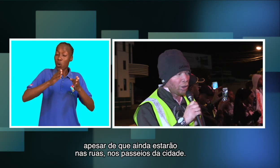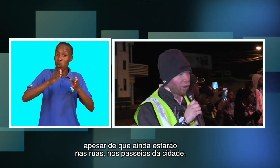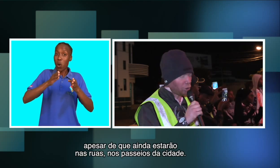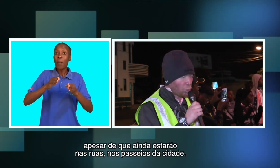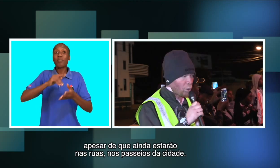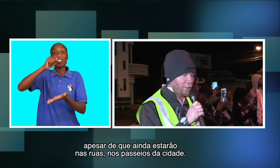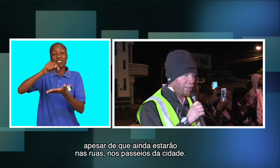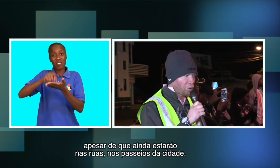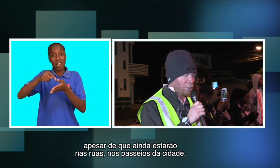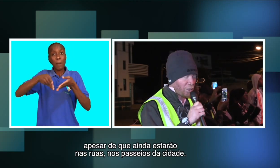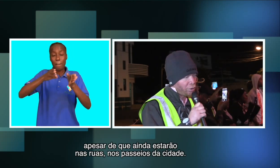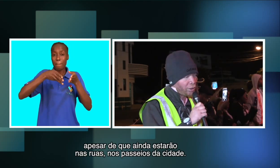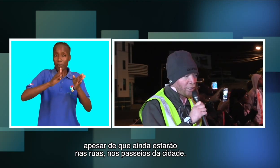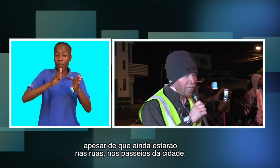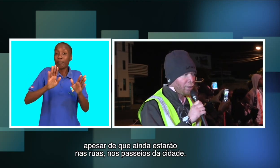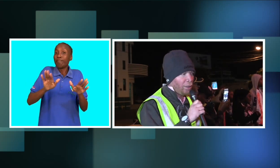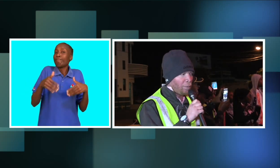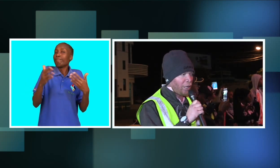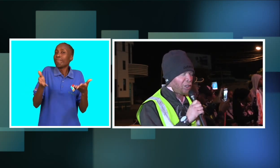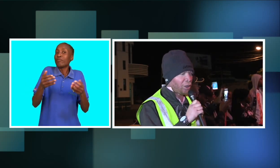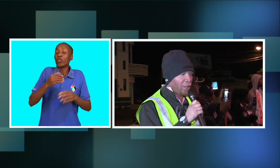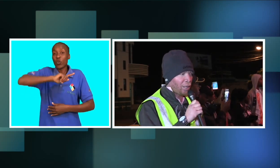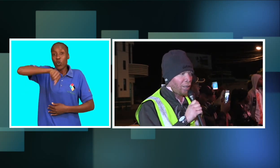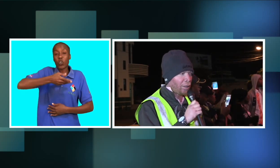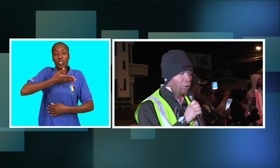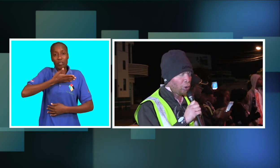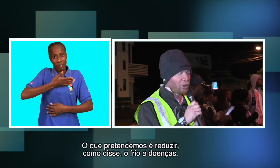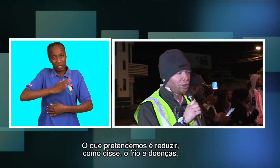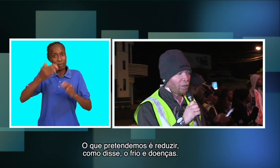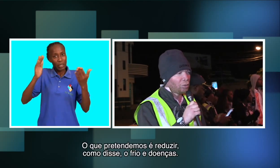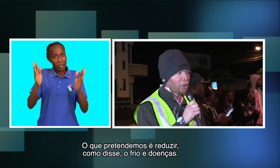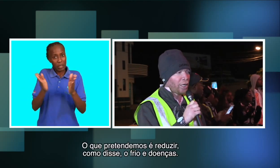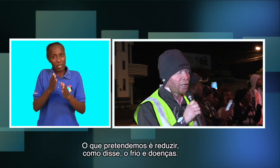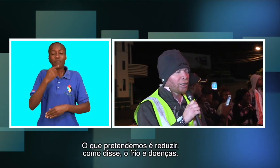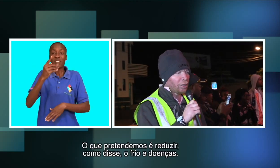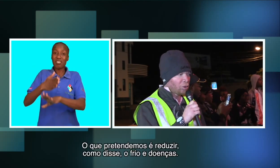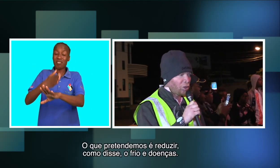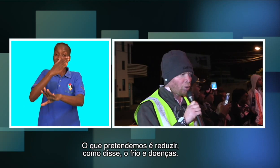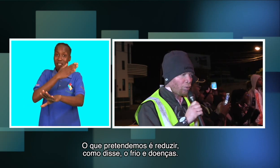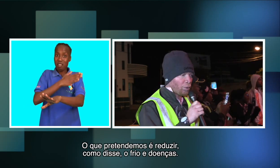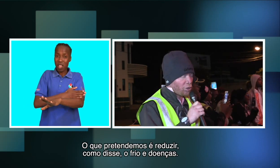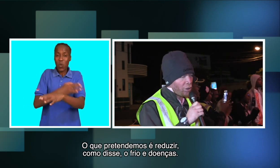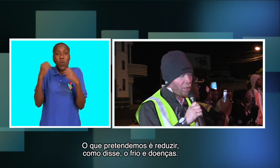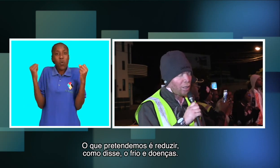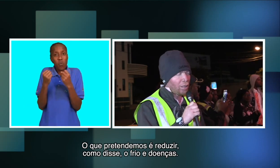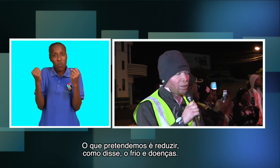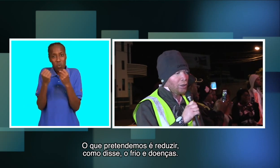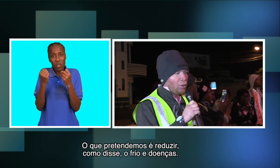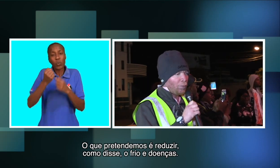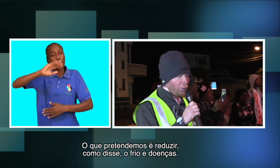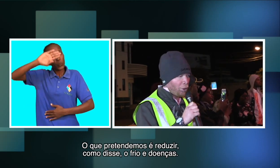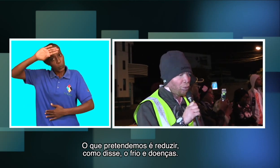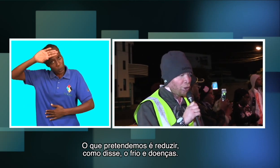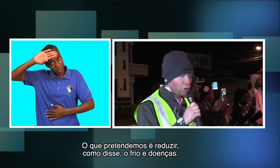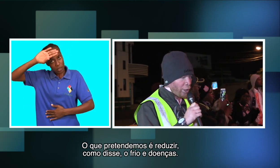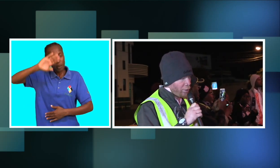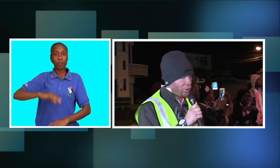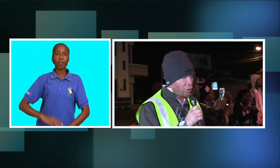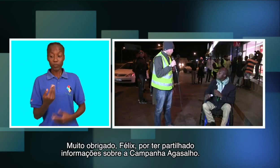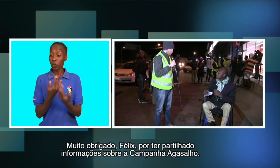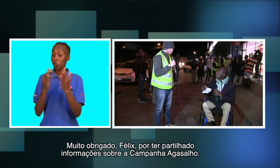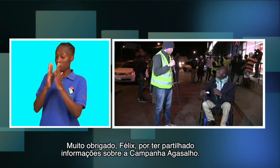estarão nas ruas, né, nos passeios da cidade. Mas nós pretendemos reduzir, conforme dizia, o frio e